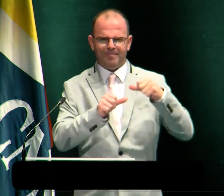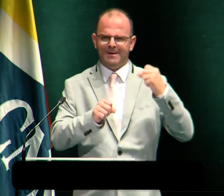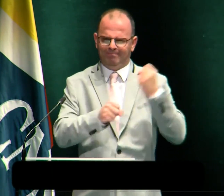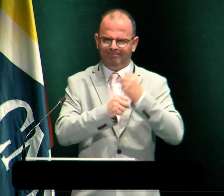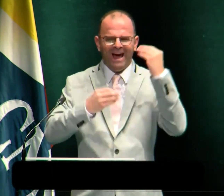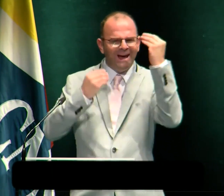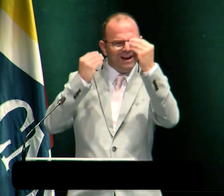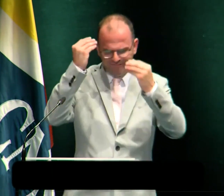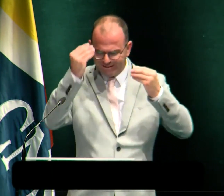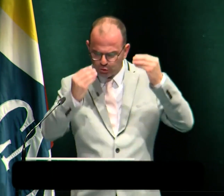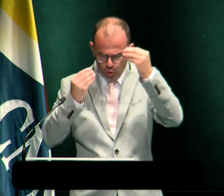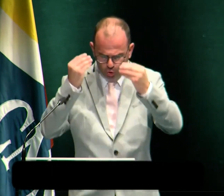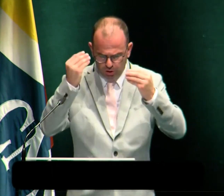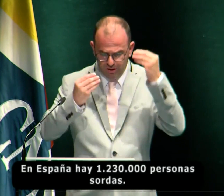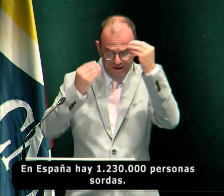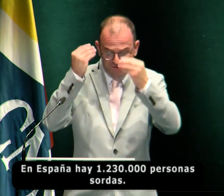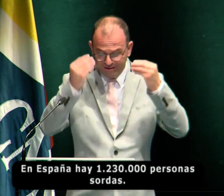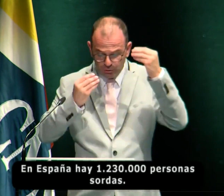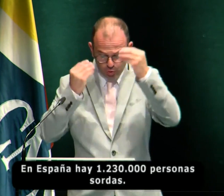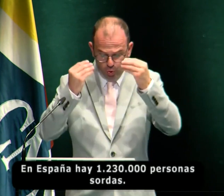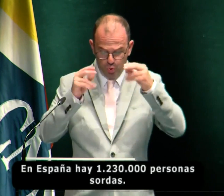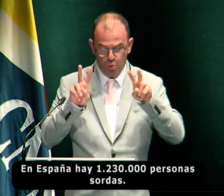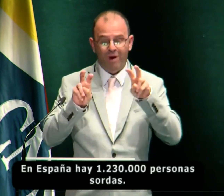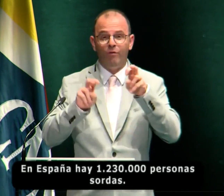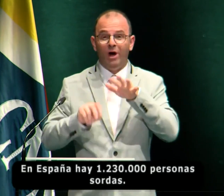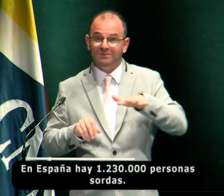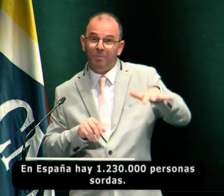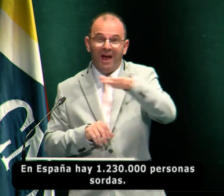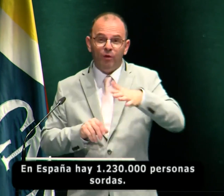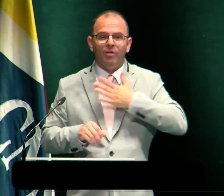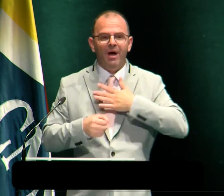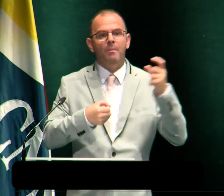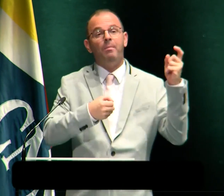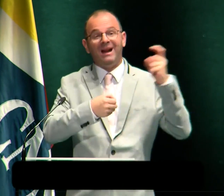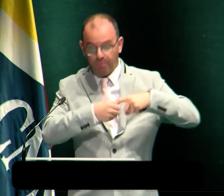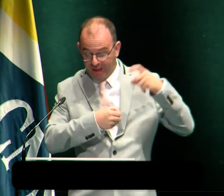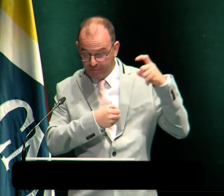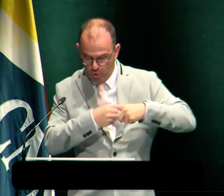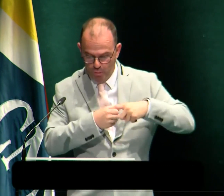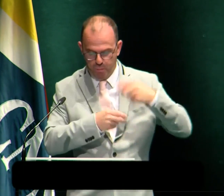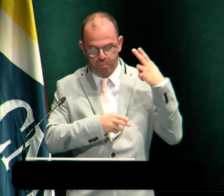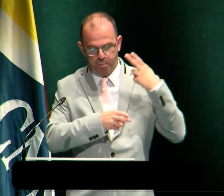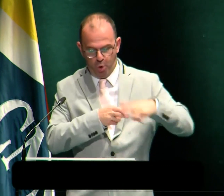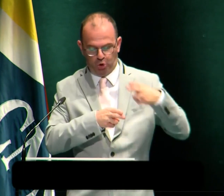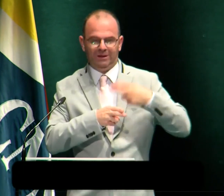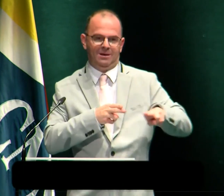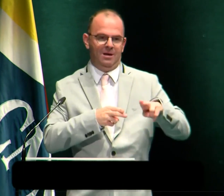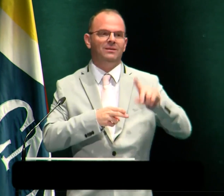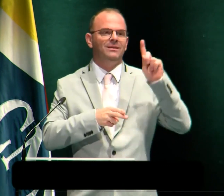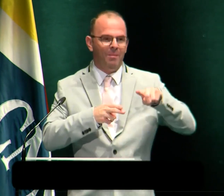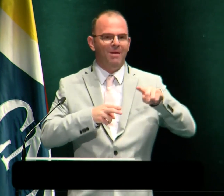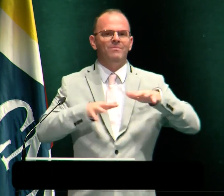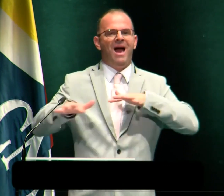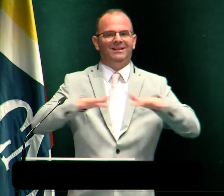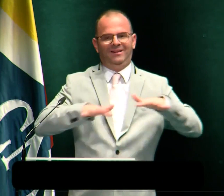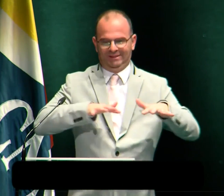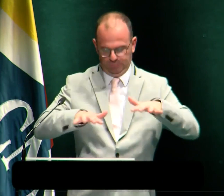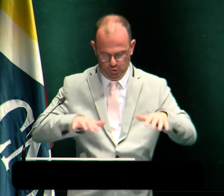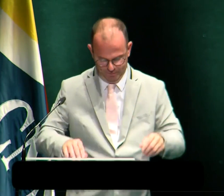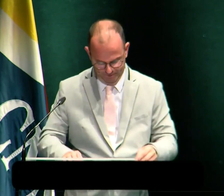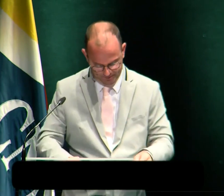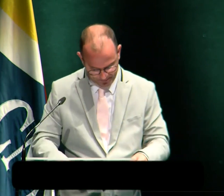y tenemos que reflexionar acerca de la creación de nuevos espacios de